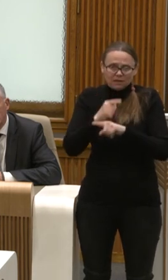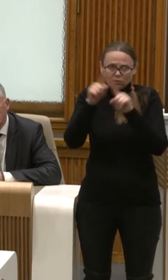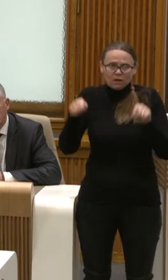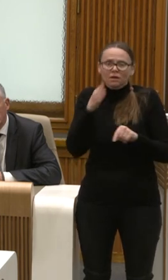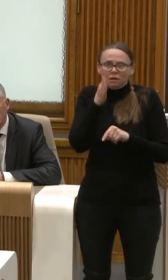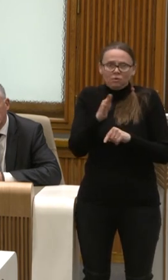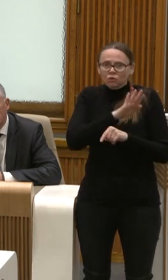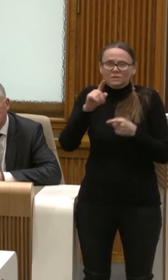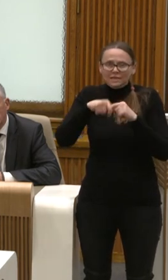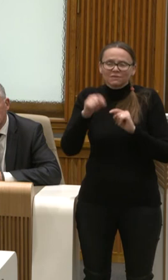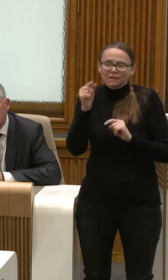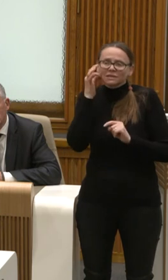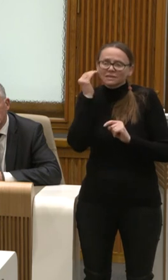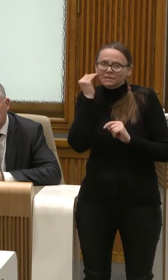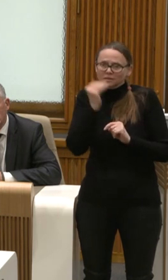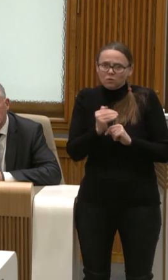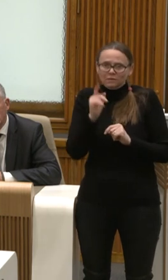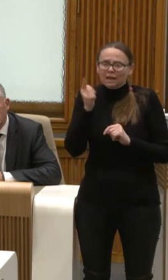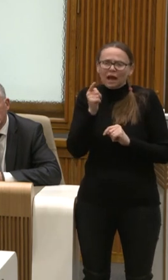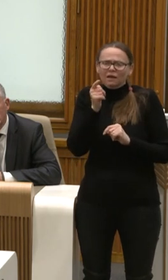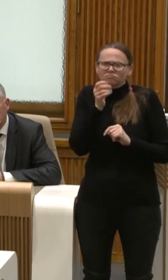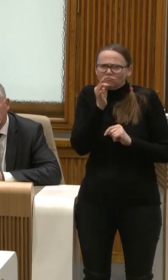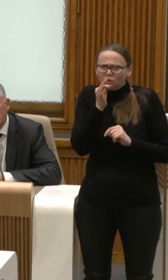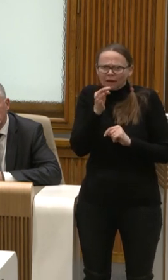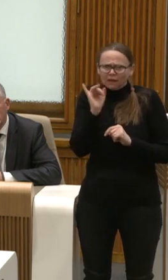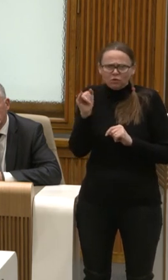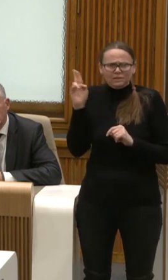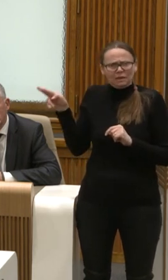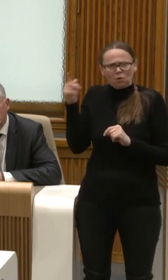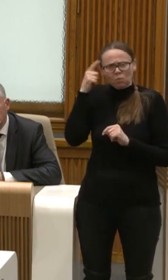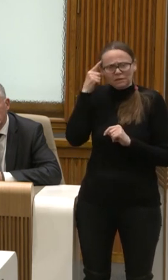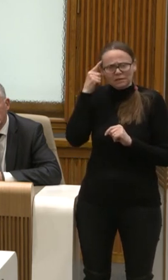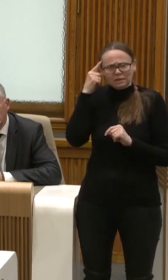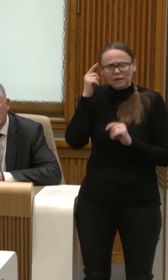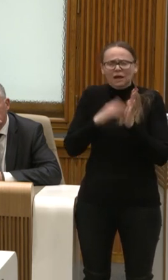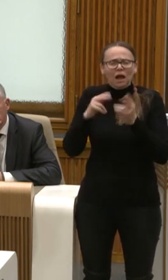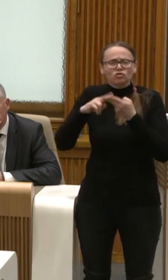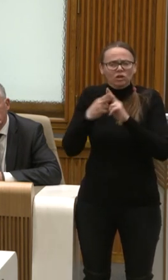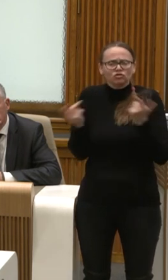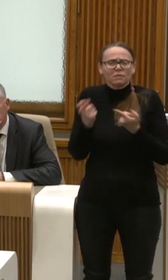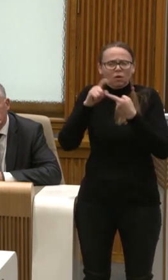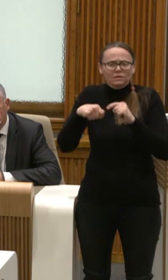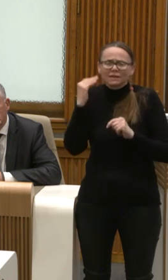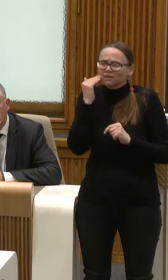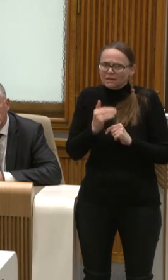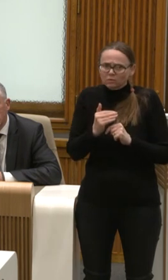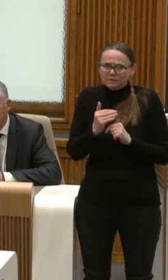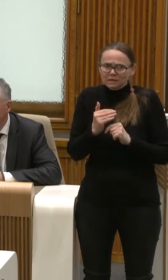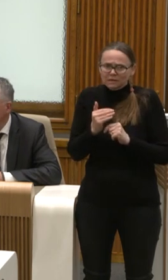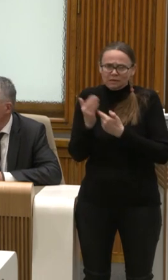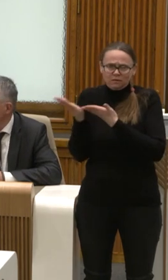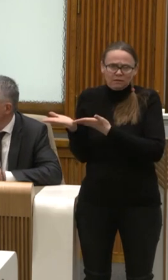vse stvari nekoliko zaostrile. Kaj konkretno ste imel v mislih oziroma na kakšen način bi se zadeve lahko zaostrile?